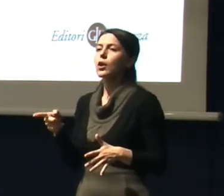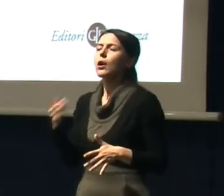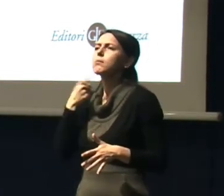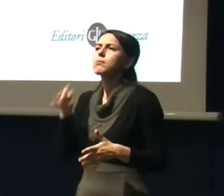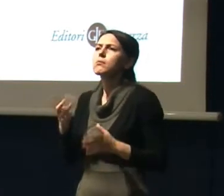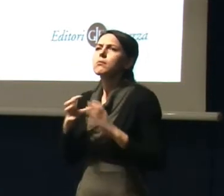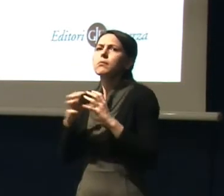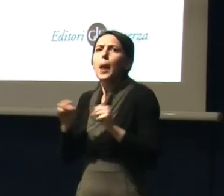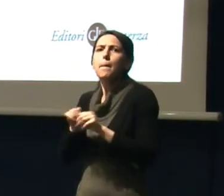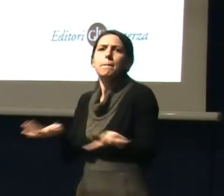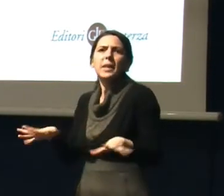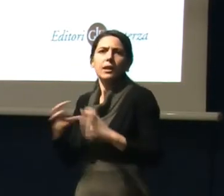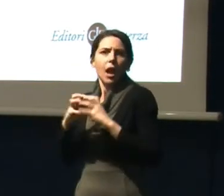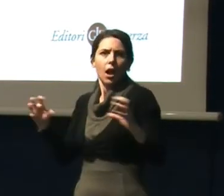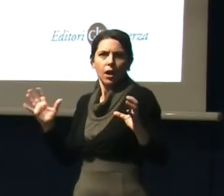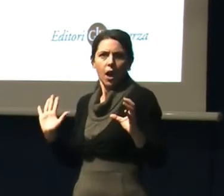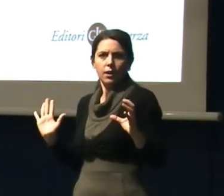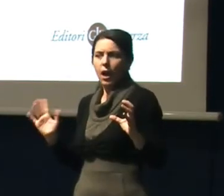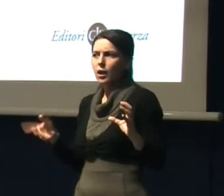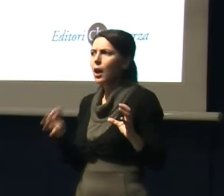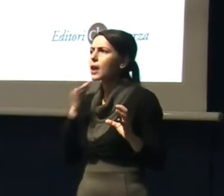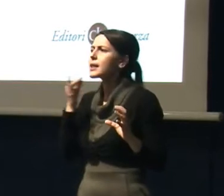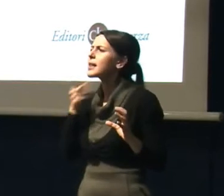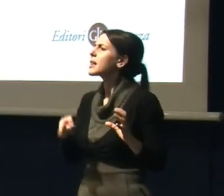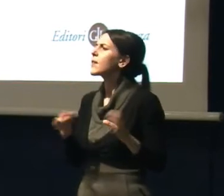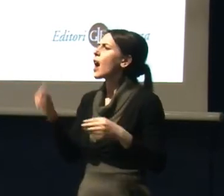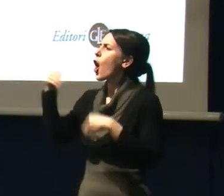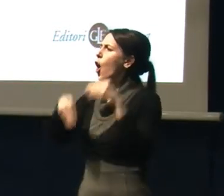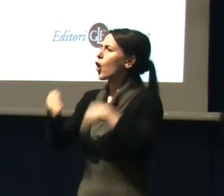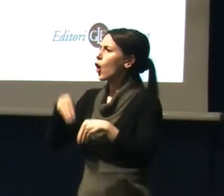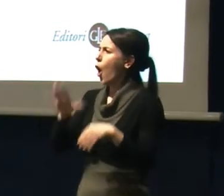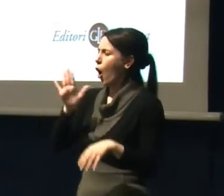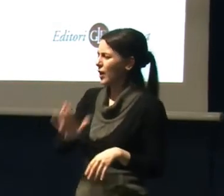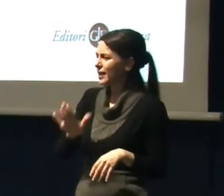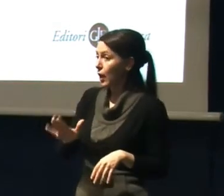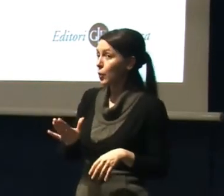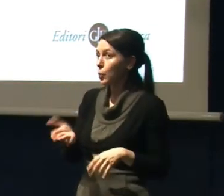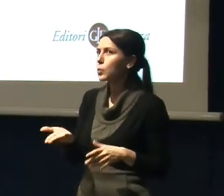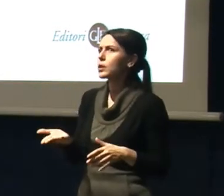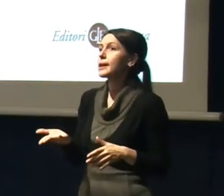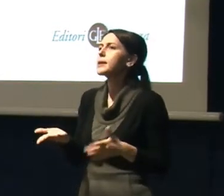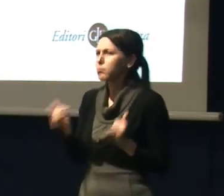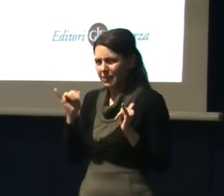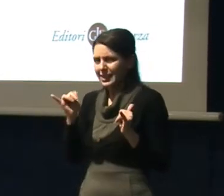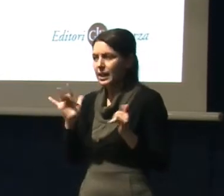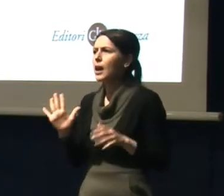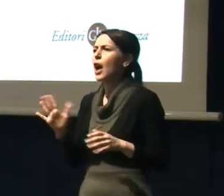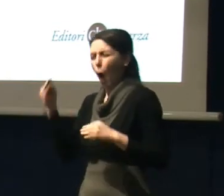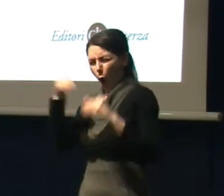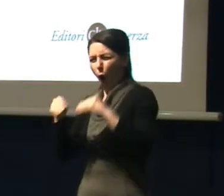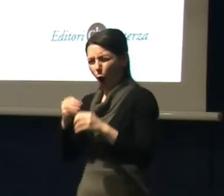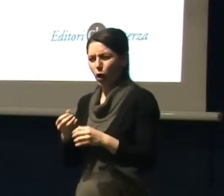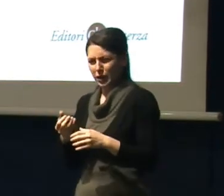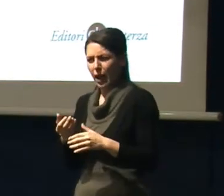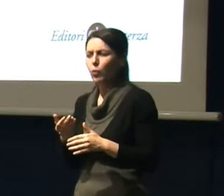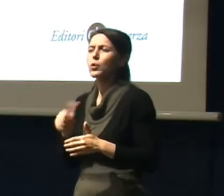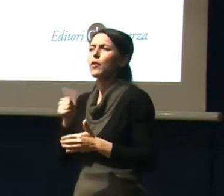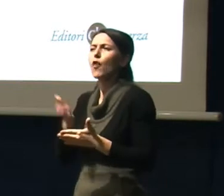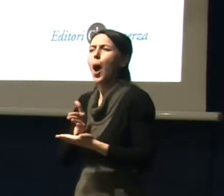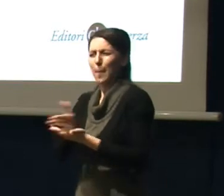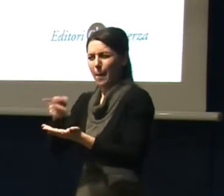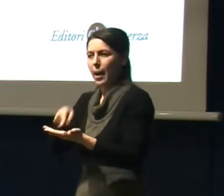e che quindi in qualche modo veicola dei contenuti peccato che non li produce nella stragrande maggioranza dei